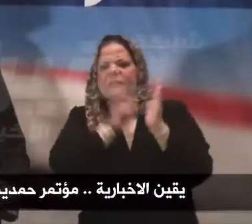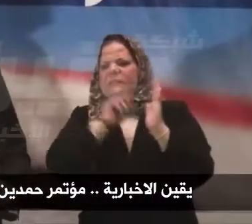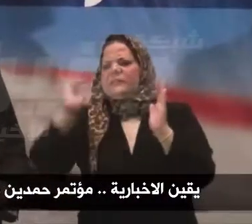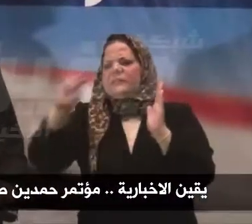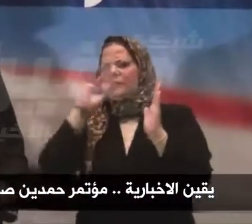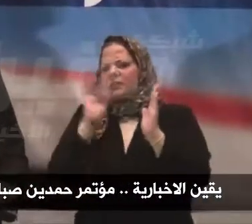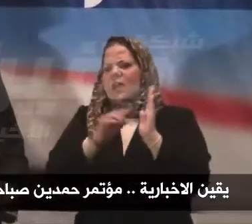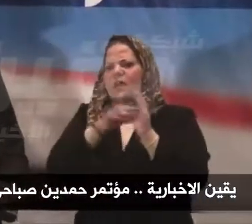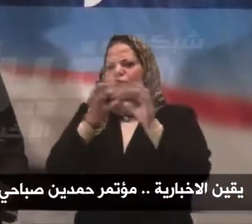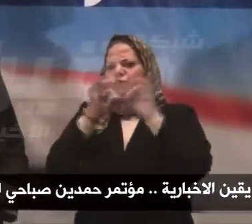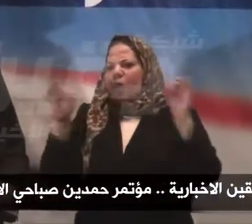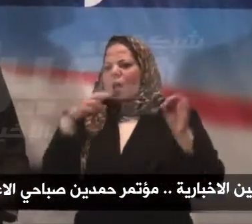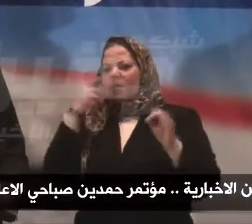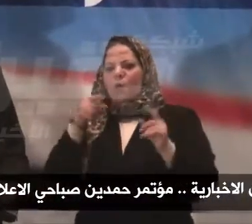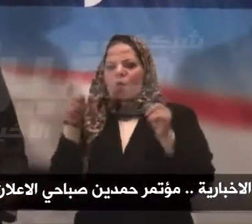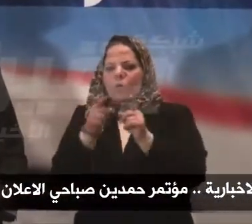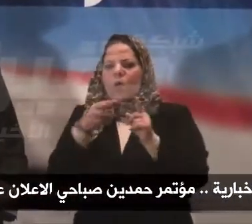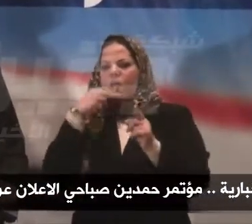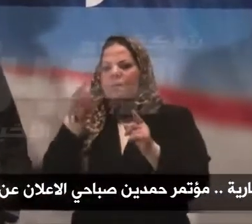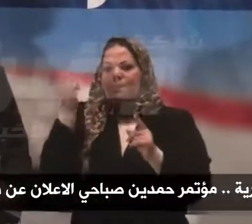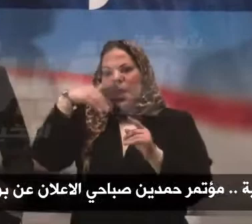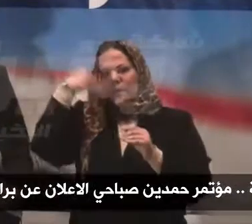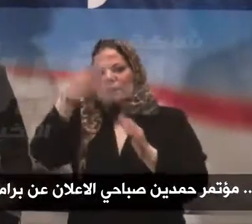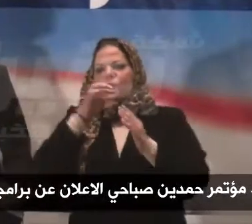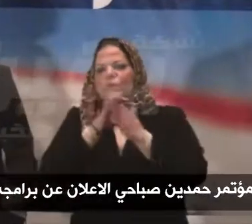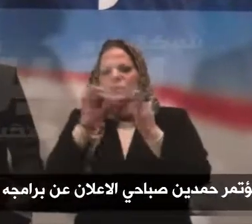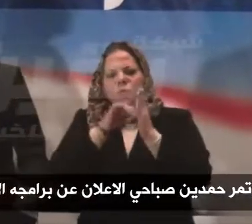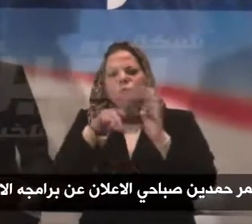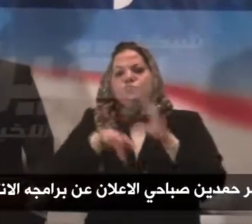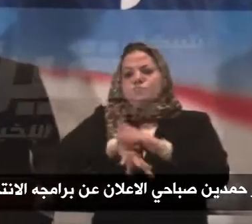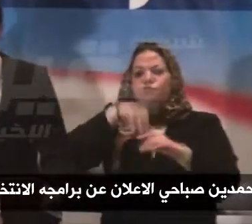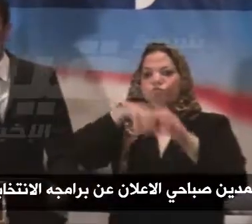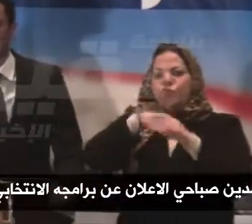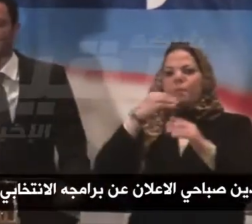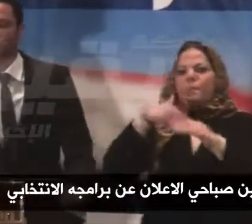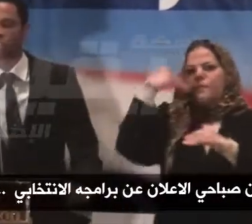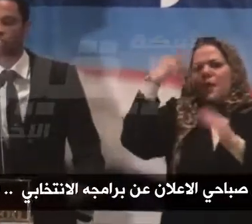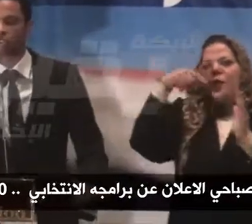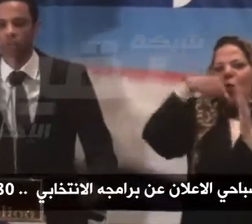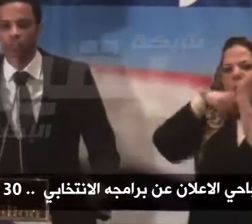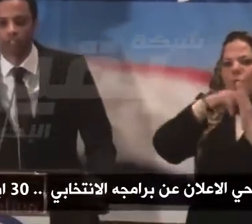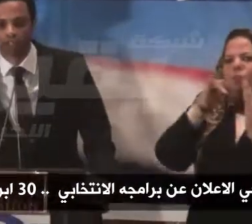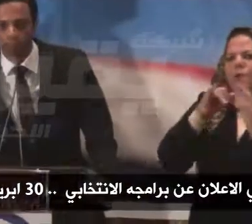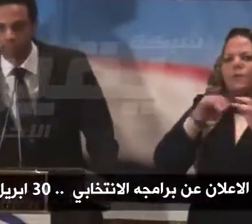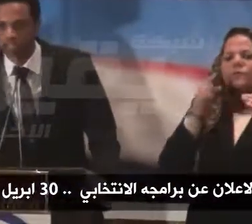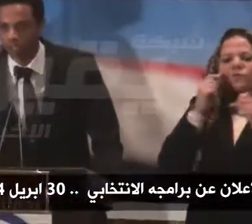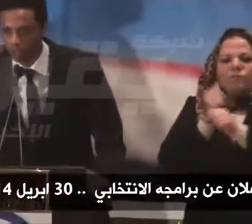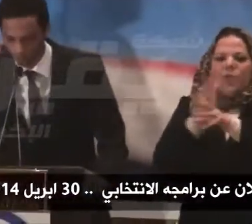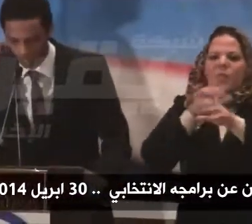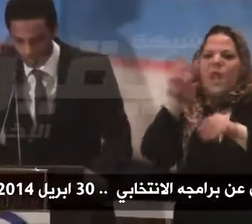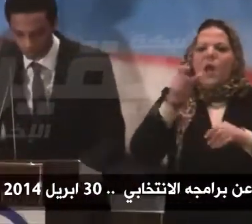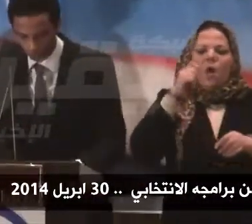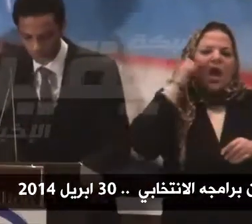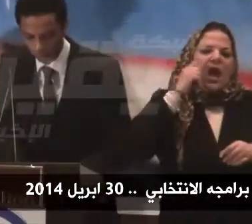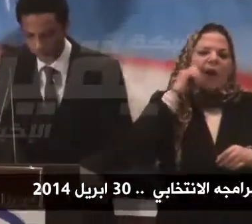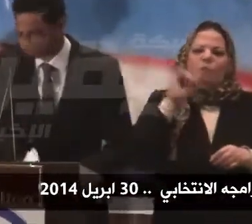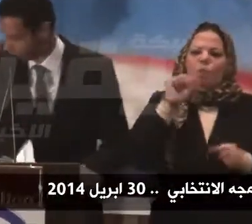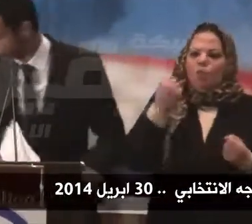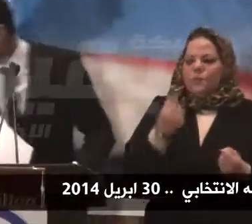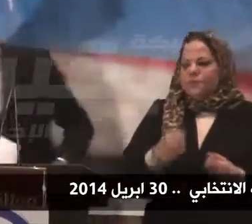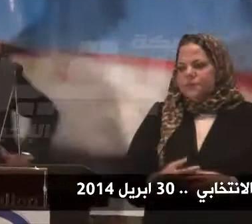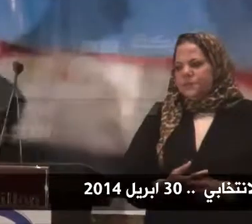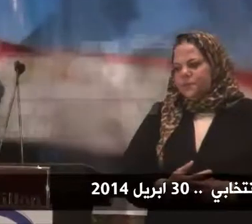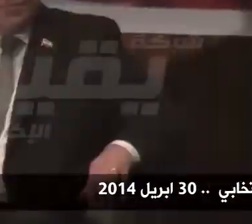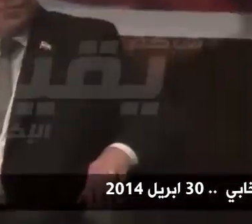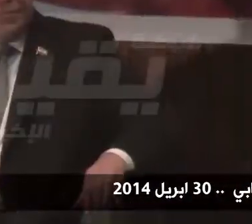هذا ملخص وهذه أبرز المحاور الواردة في مشروعنا أو فيما نطلق عليه الاستراتيجية الوطنية لمكافحة الإرهاب. شكرا لحضراتكم.